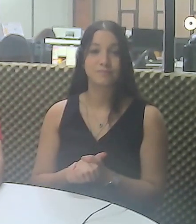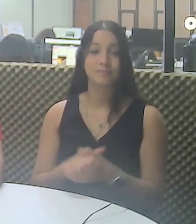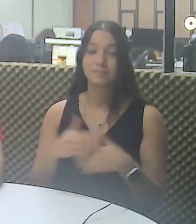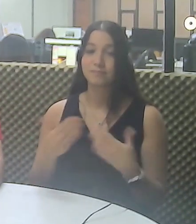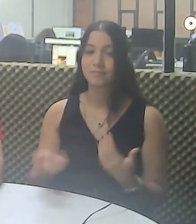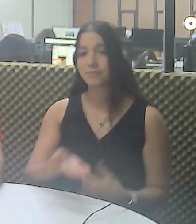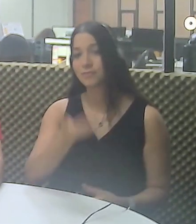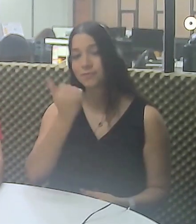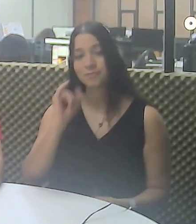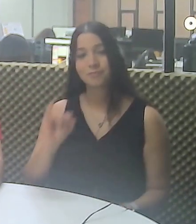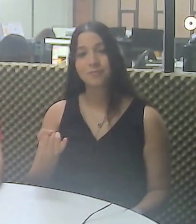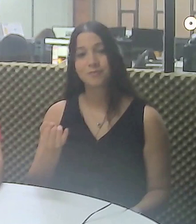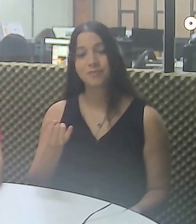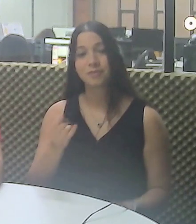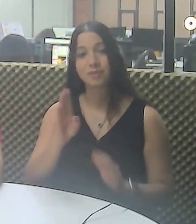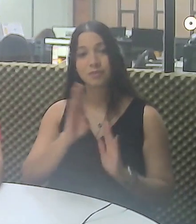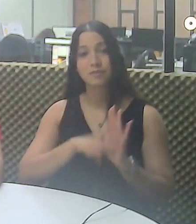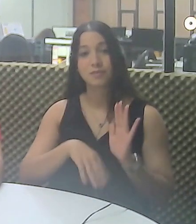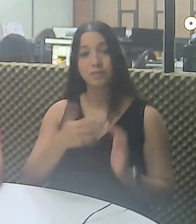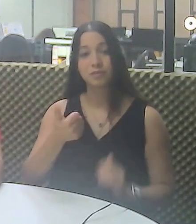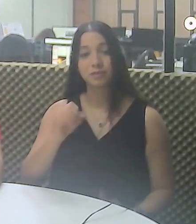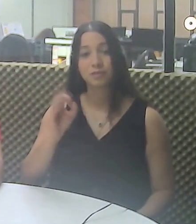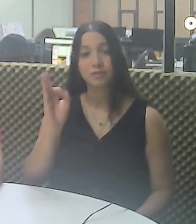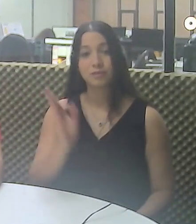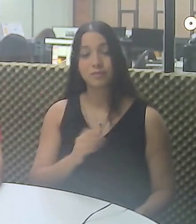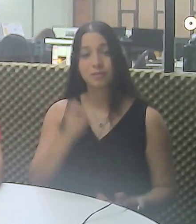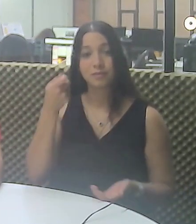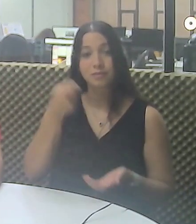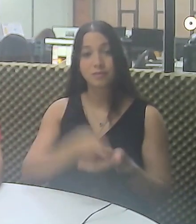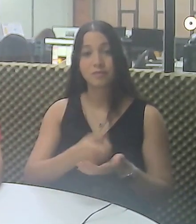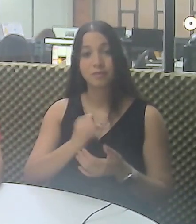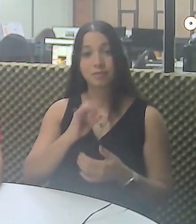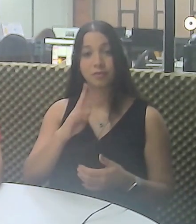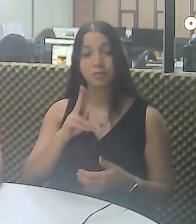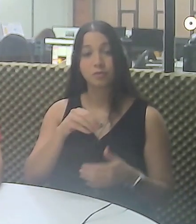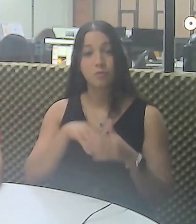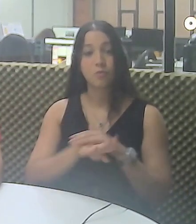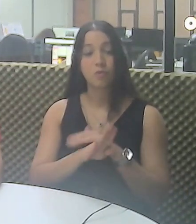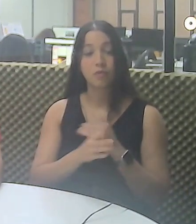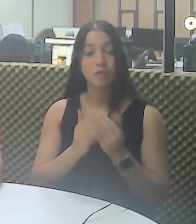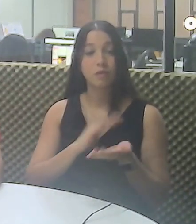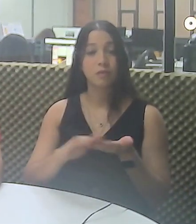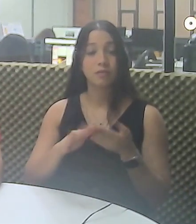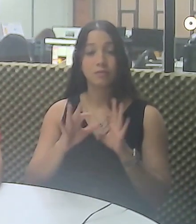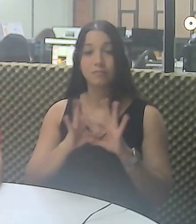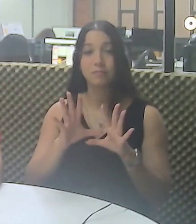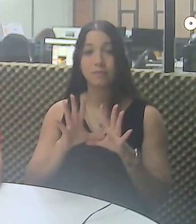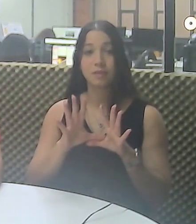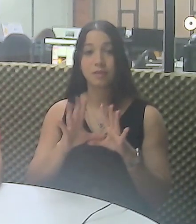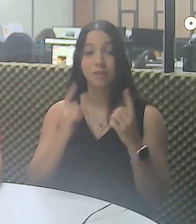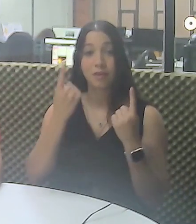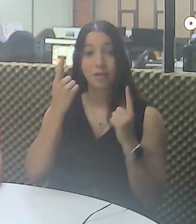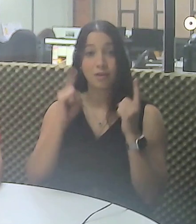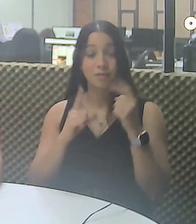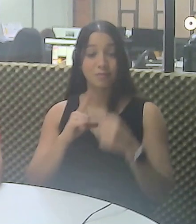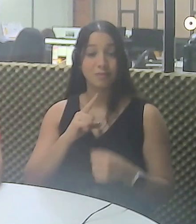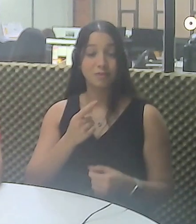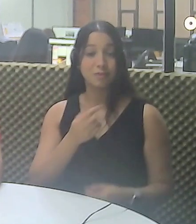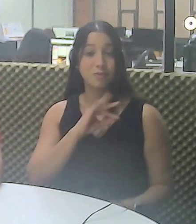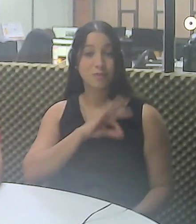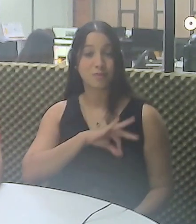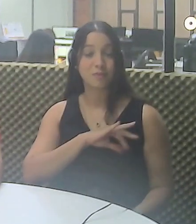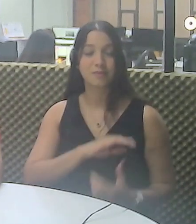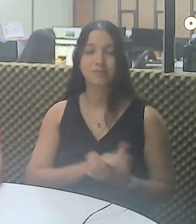Então bora aproveitar o descontão de 10% à vista no IPTU e guardar para o que te faz mais feliz. Tem economia? Sobra grana